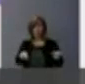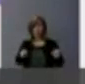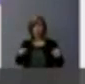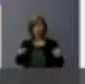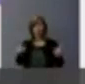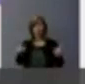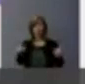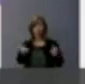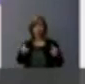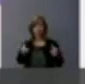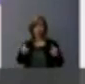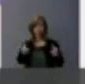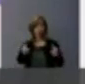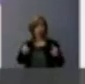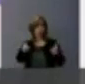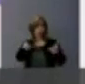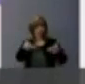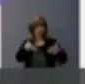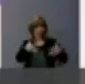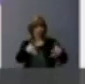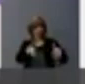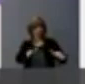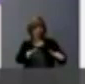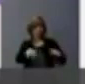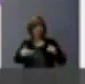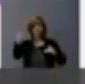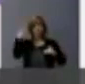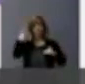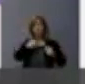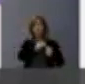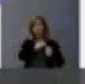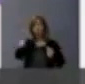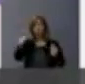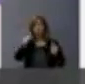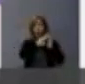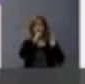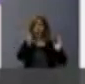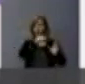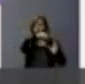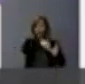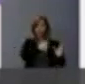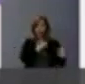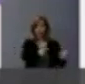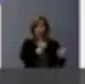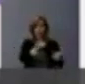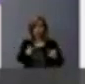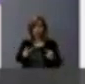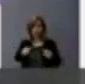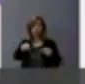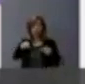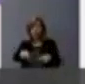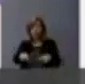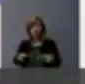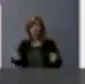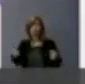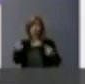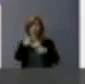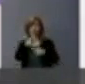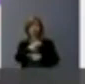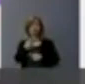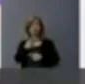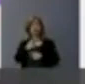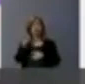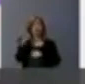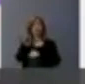noi a rinchiuderci nelle nostre abitazioni abbiamo necessità che i ragazzi soprattutto i giovani abbiano la possibilità di